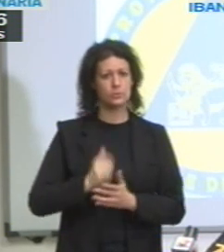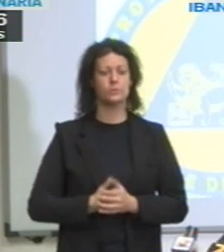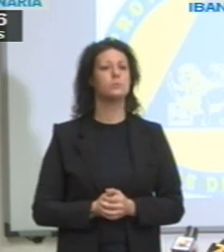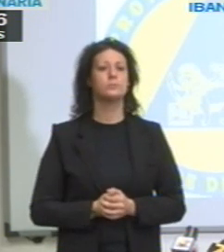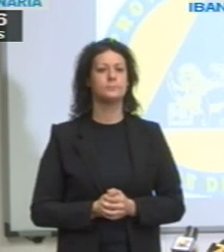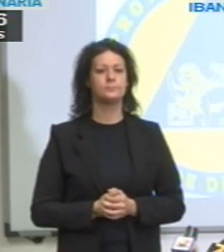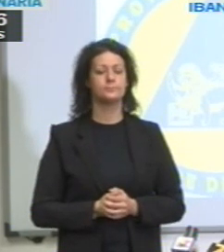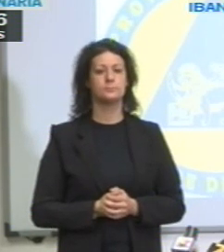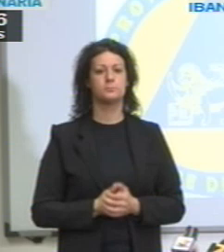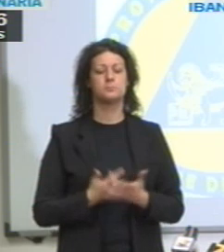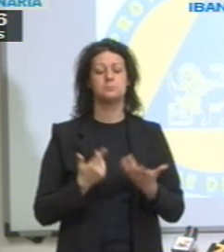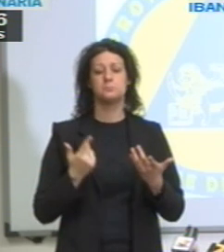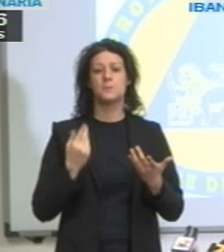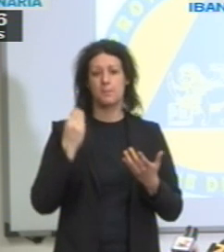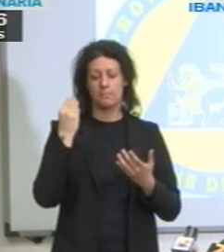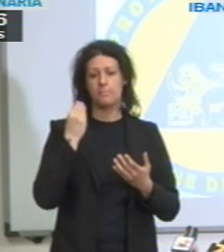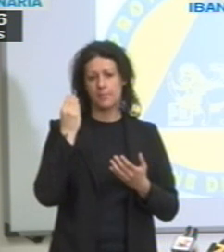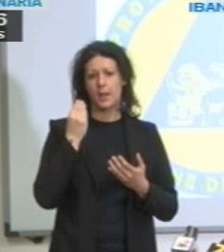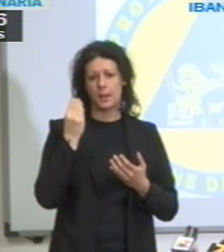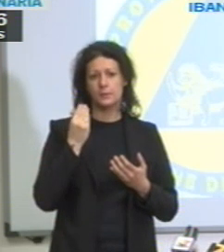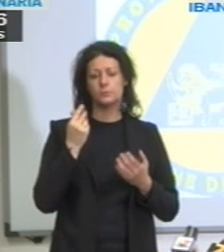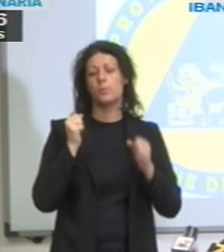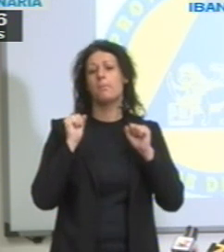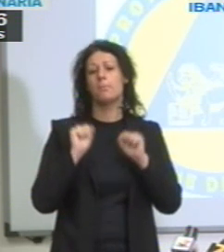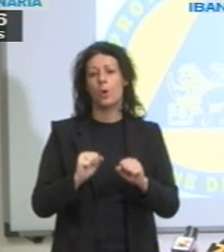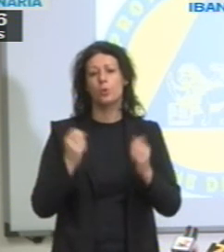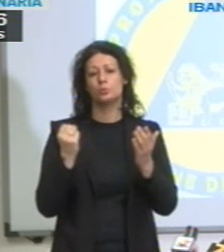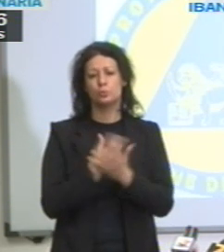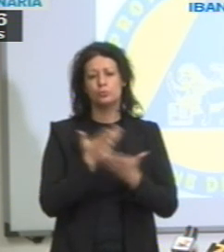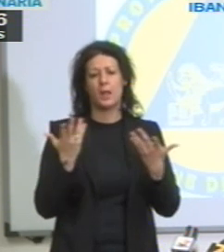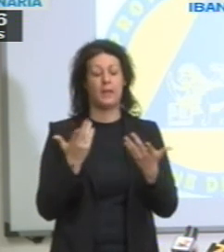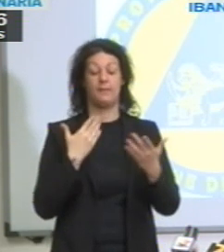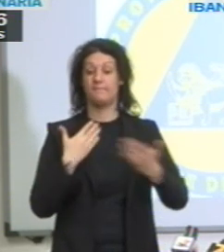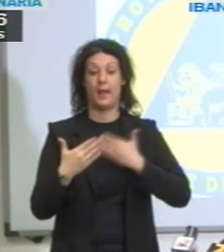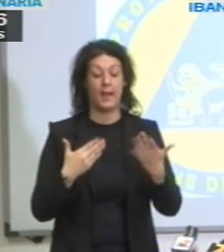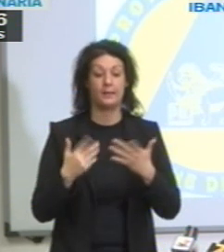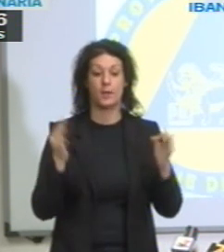è capitato spesso nella vita, di magari nella fretta, nella stanchezza o